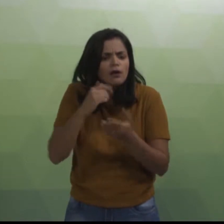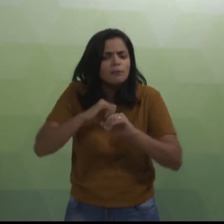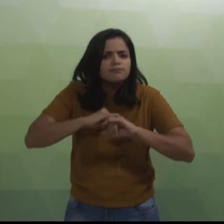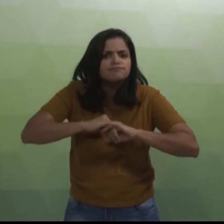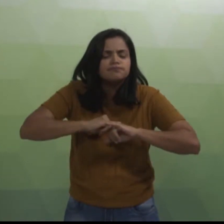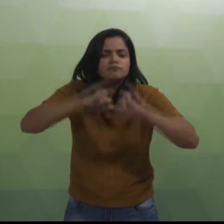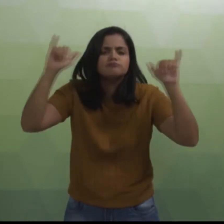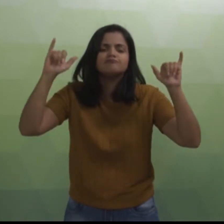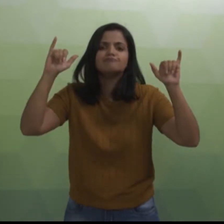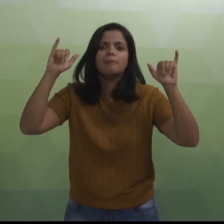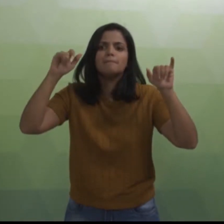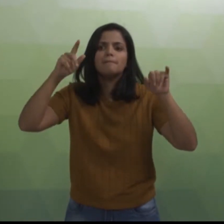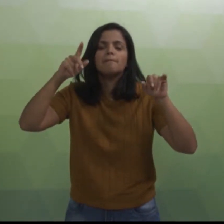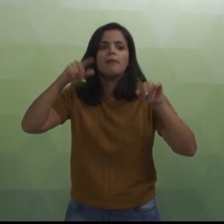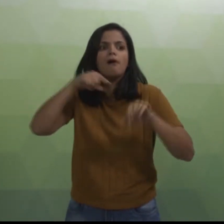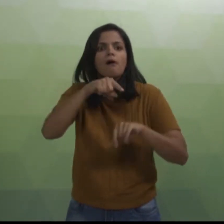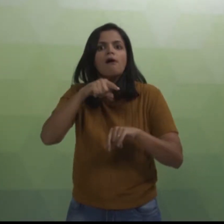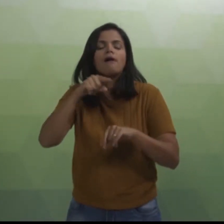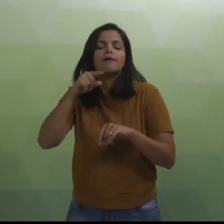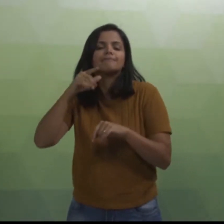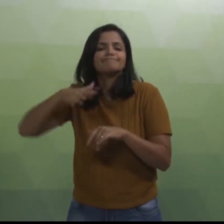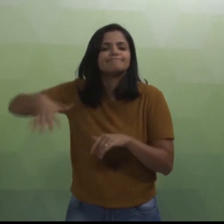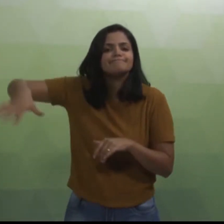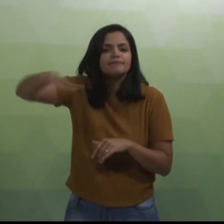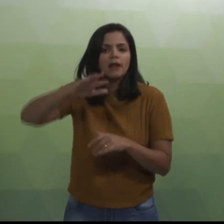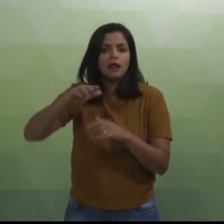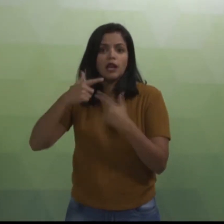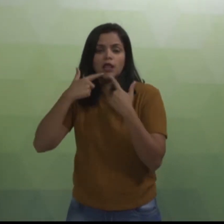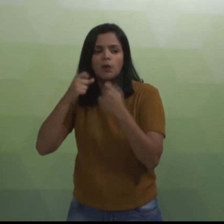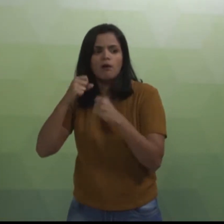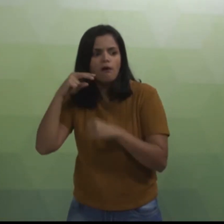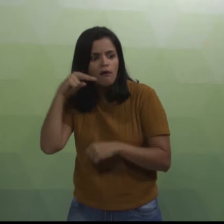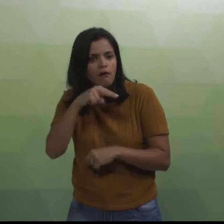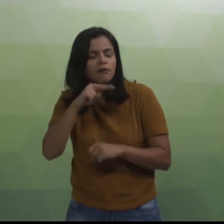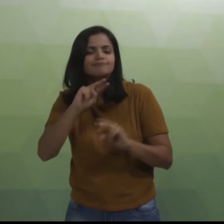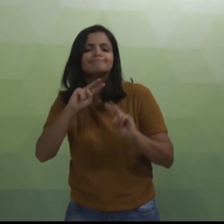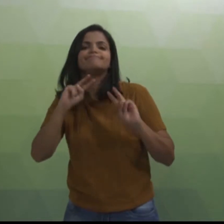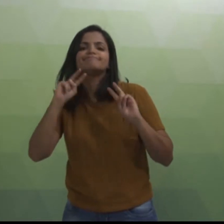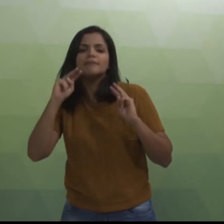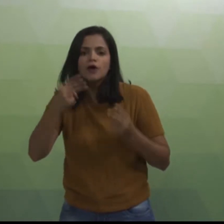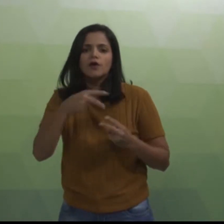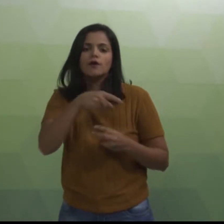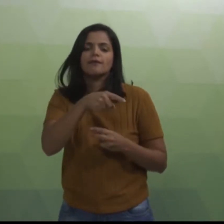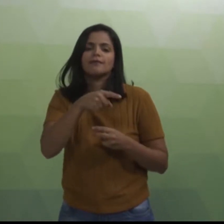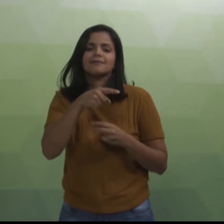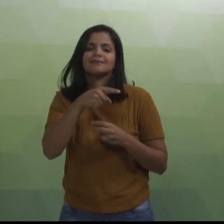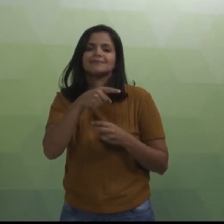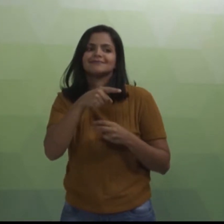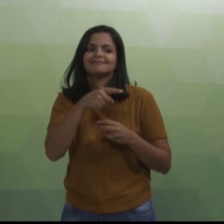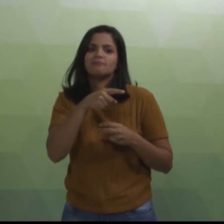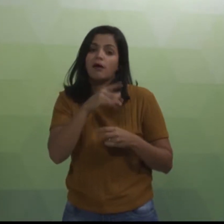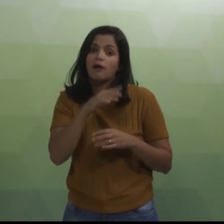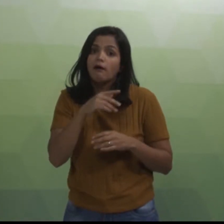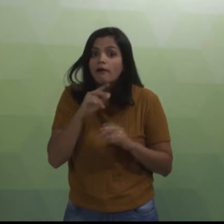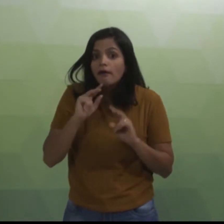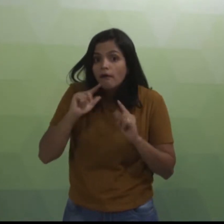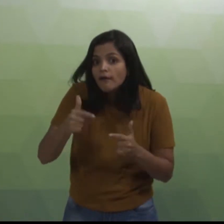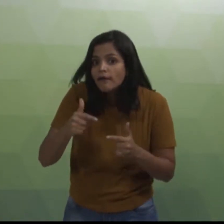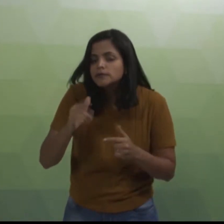esse status linguístico e começou a divulgar. Então, a linguística reconheceu a língua de sinais.